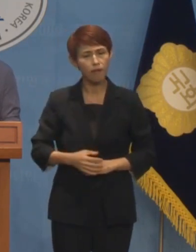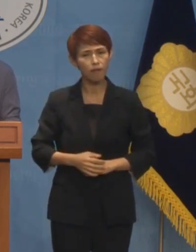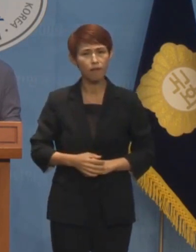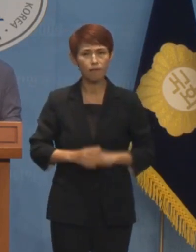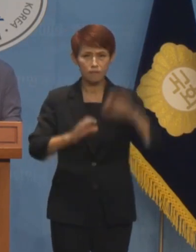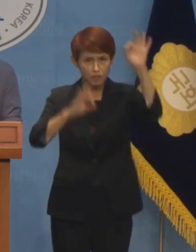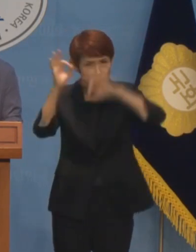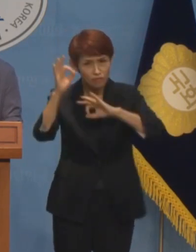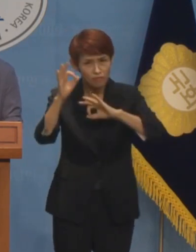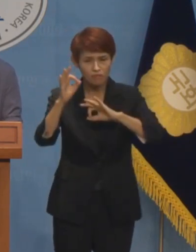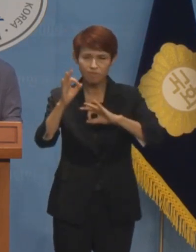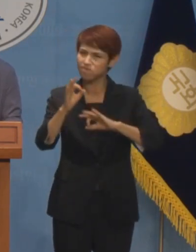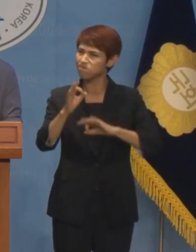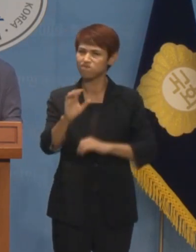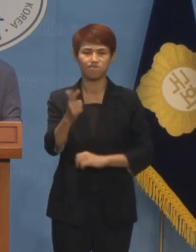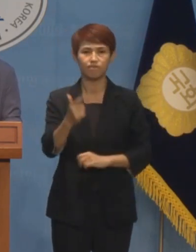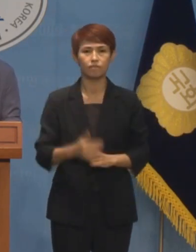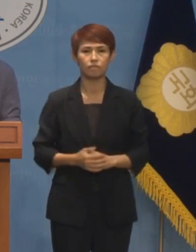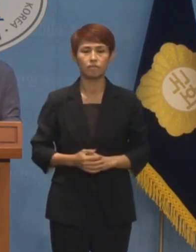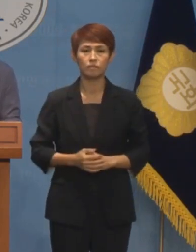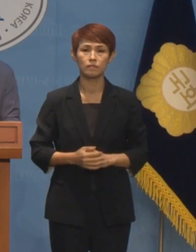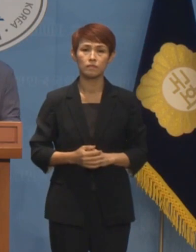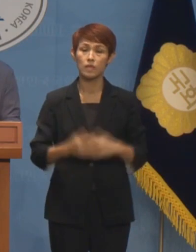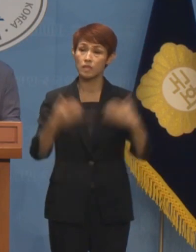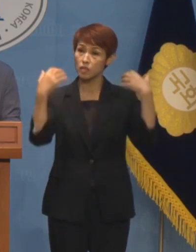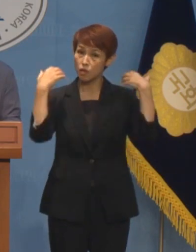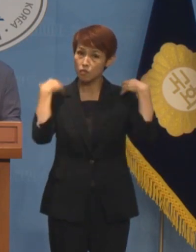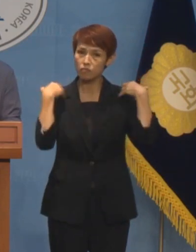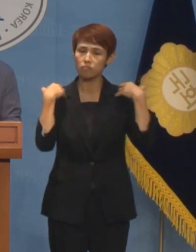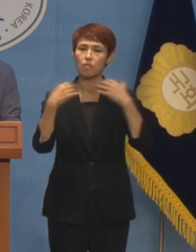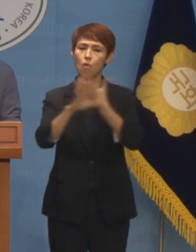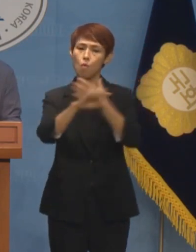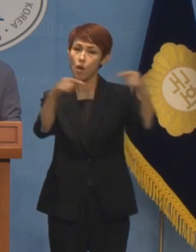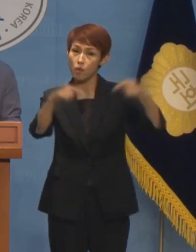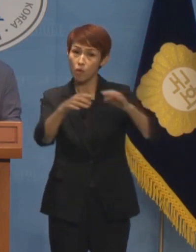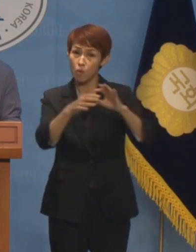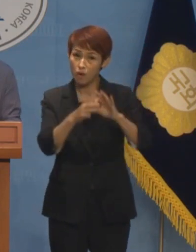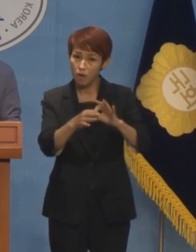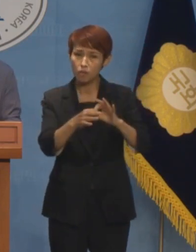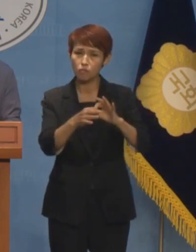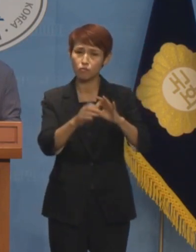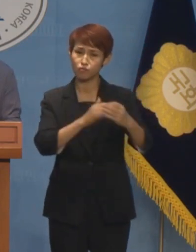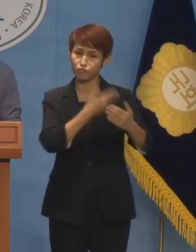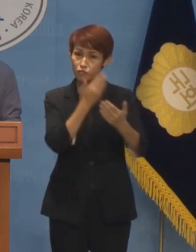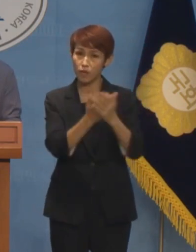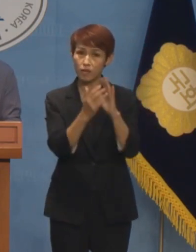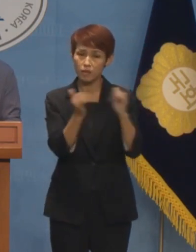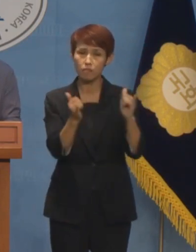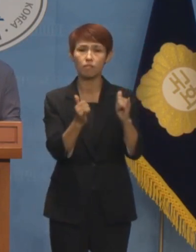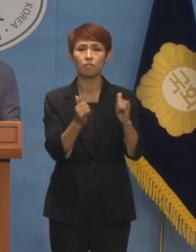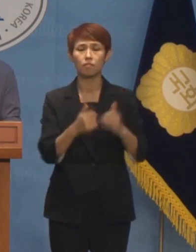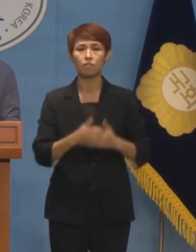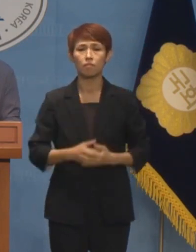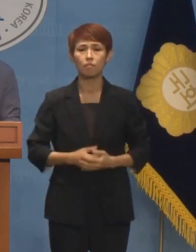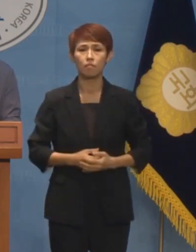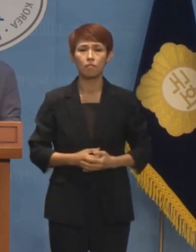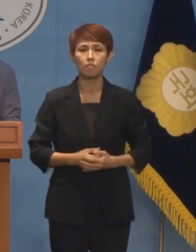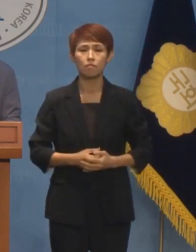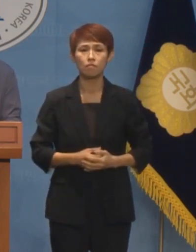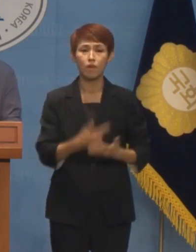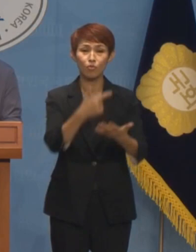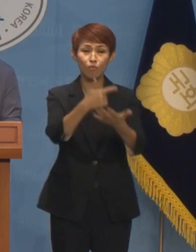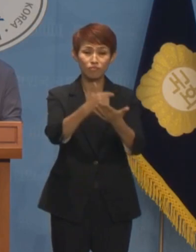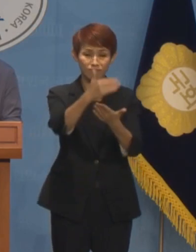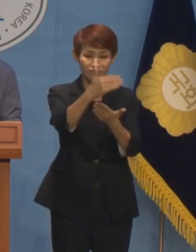있겠습니까? 현 정부의 외교 안보 실세라 일컬어지는 김태효 국가안보실 제1차장은 자신의